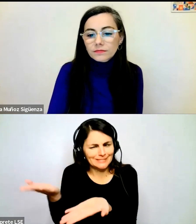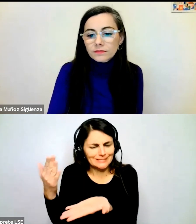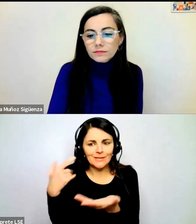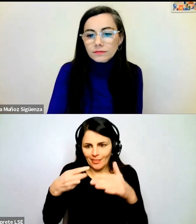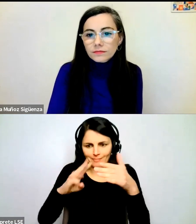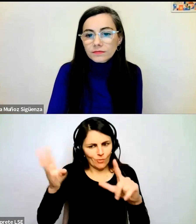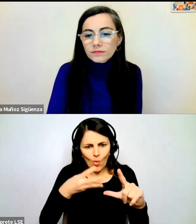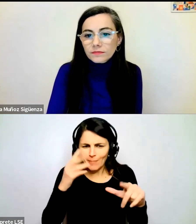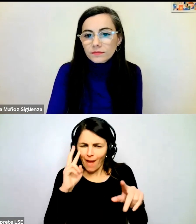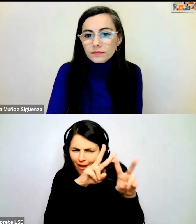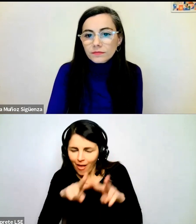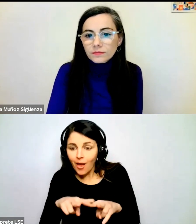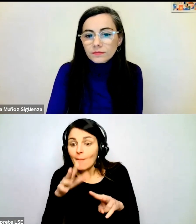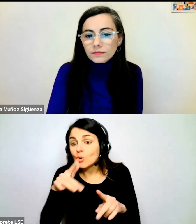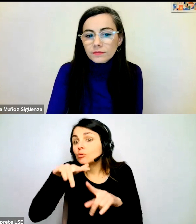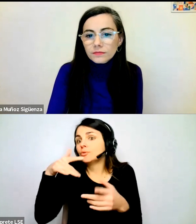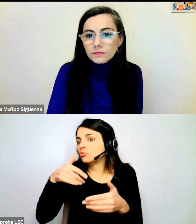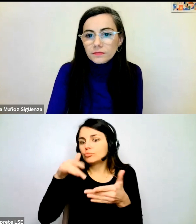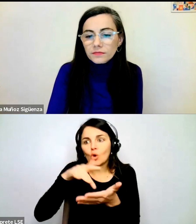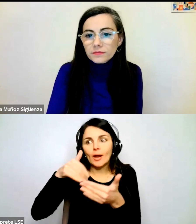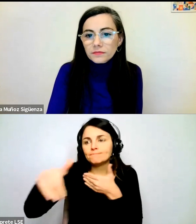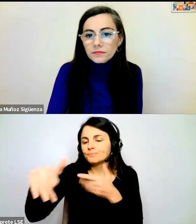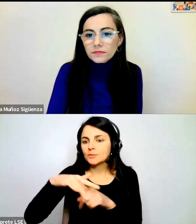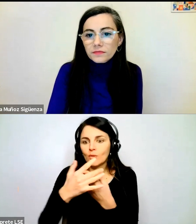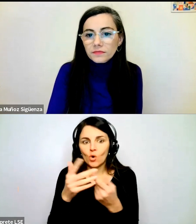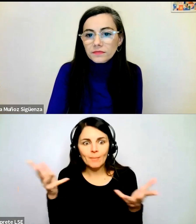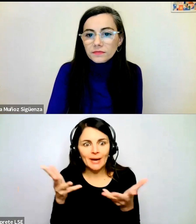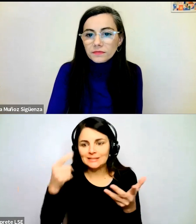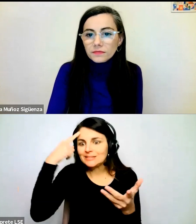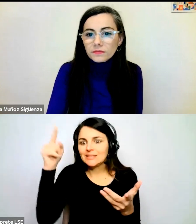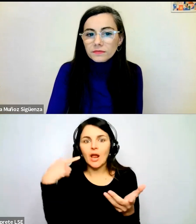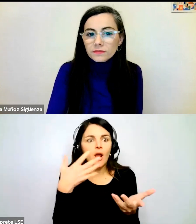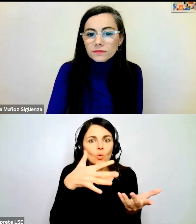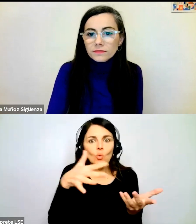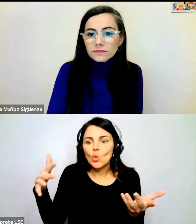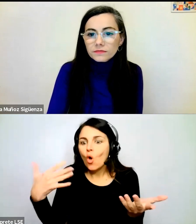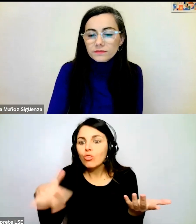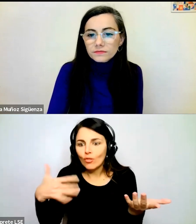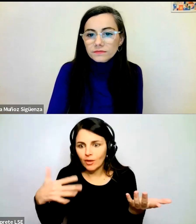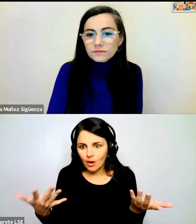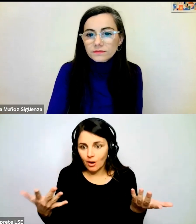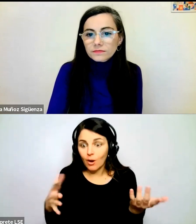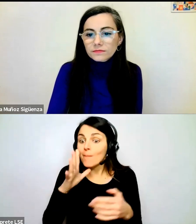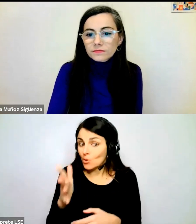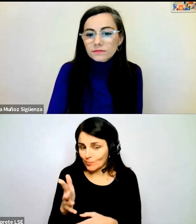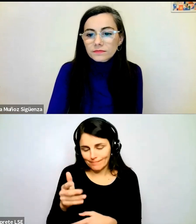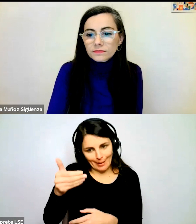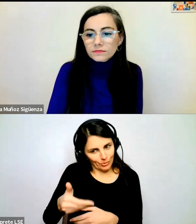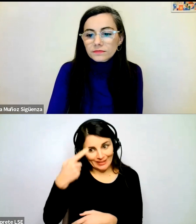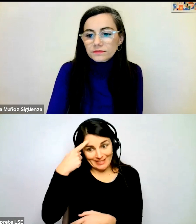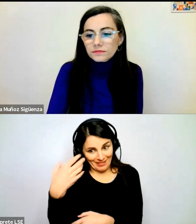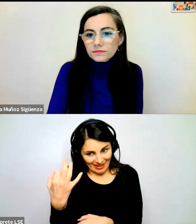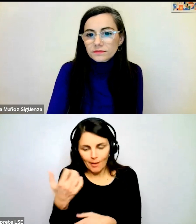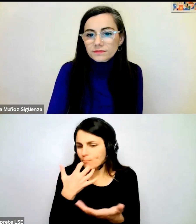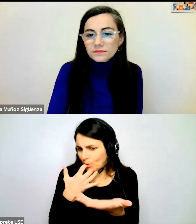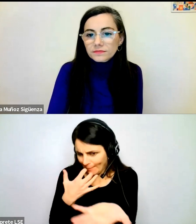en alguna situación de emergencia, sepáis dónde acudir o dónde no acudir. Porque es importante saber que, por ejemplo, el